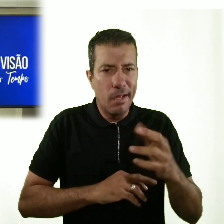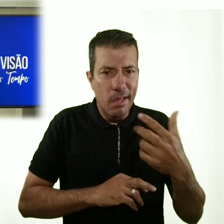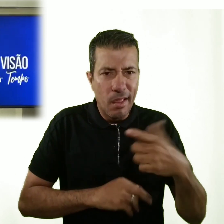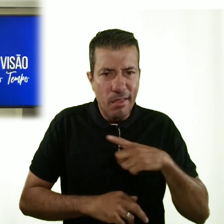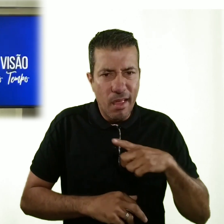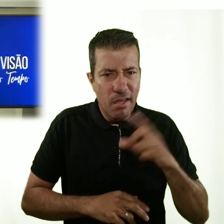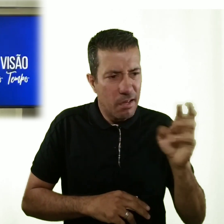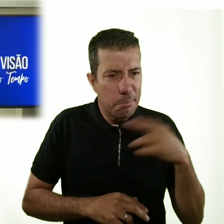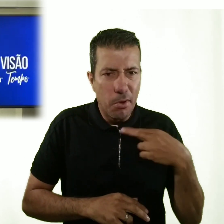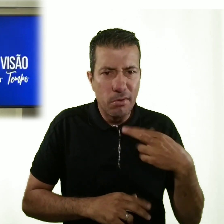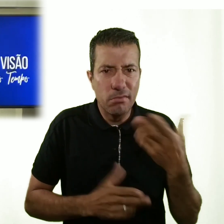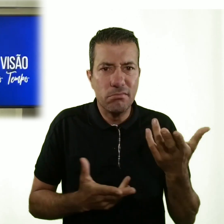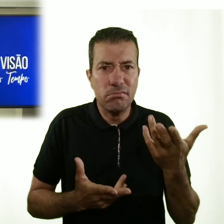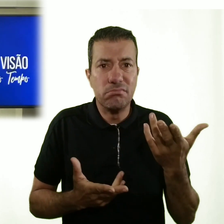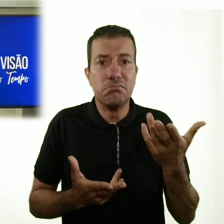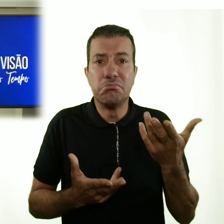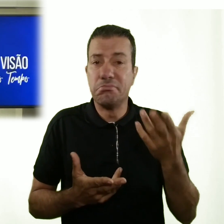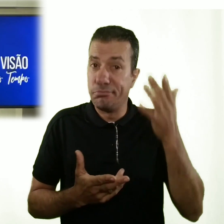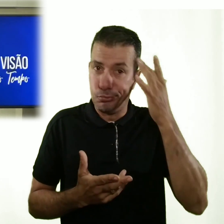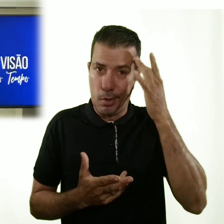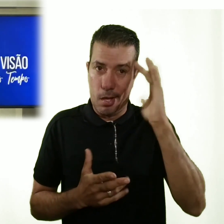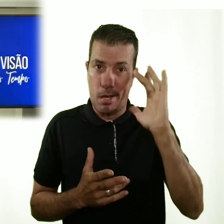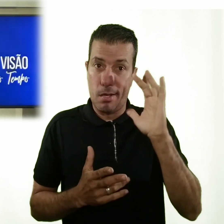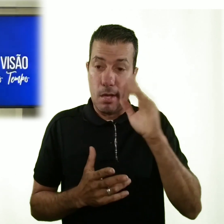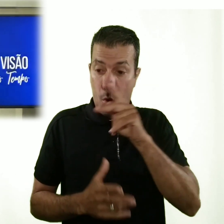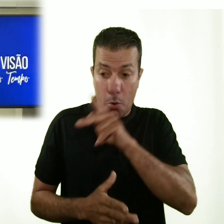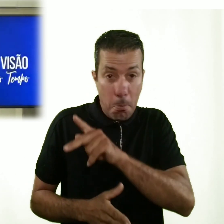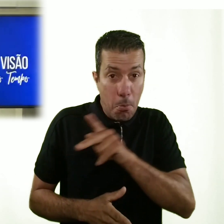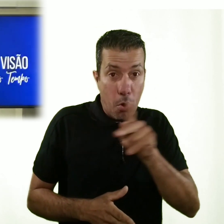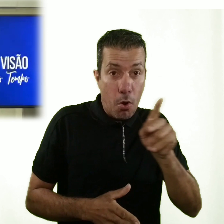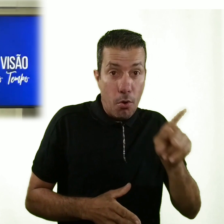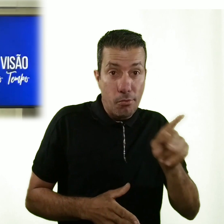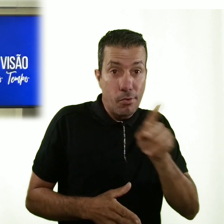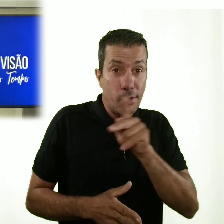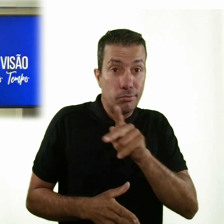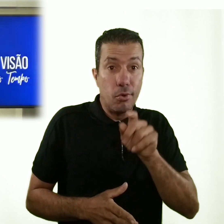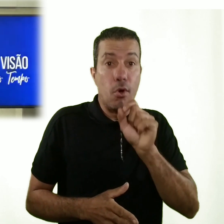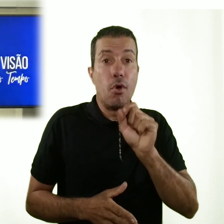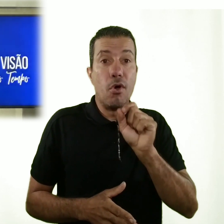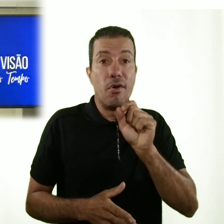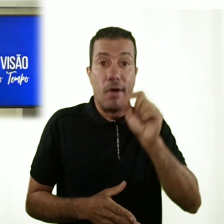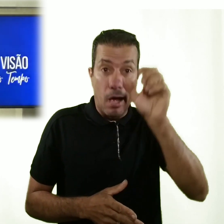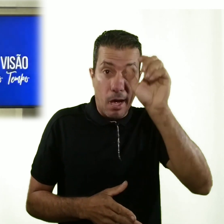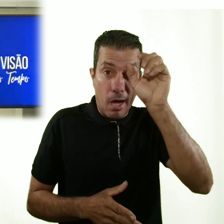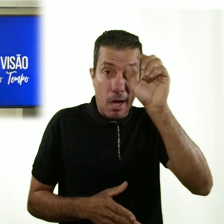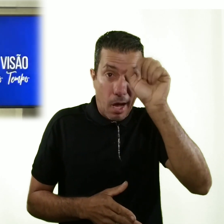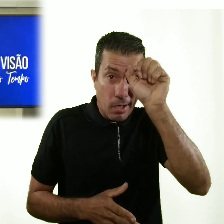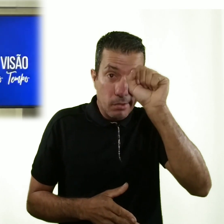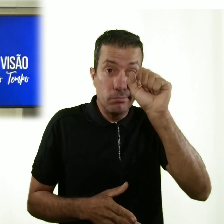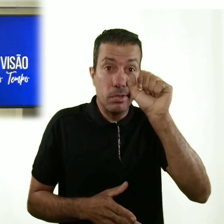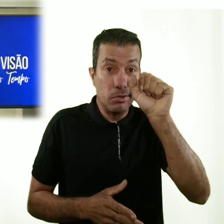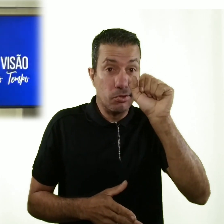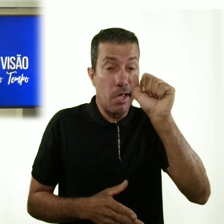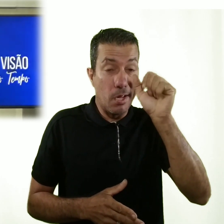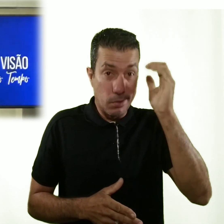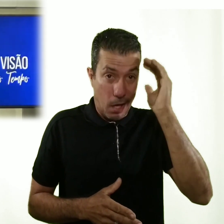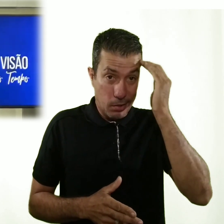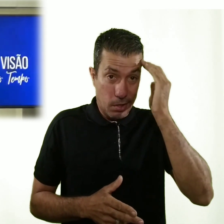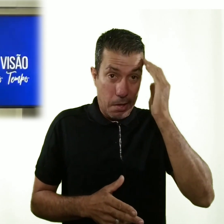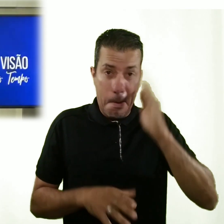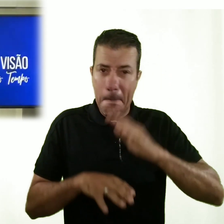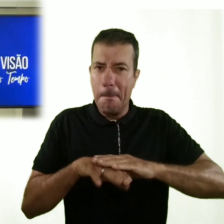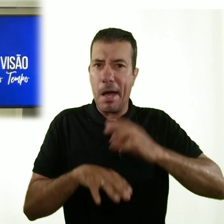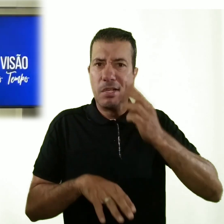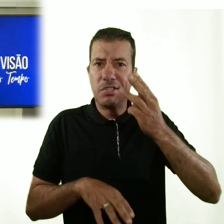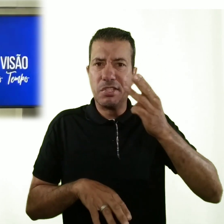perguntas? Nós temos aqui um professor que vai nos ajudar a responder e a entender essas questões. Ele se dedica há mais de 30 anos